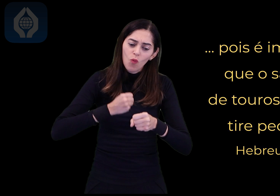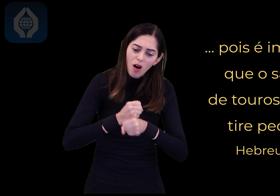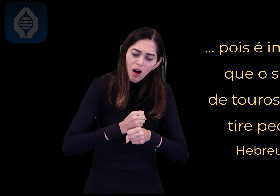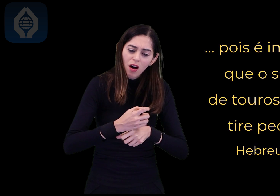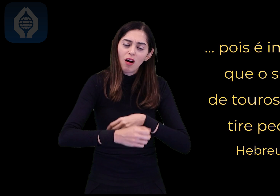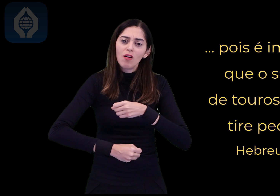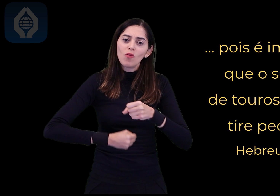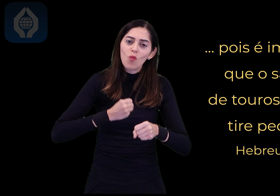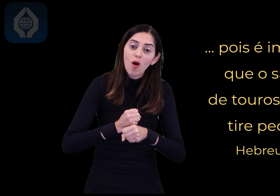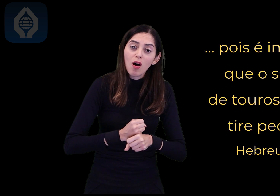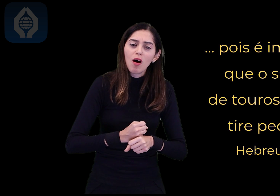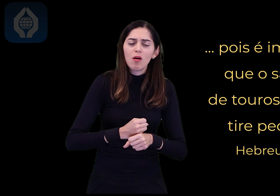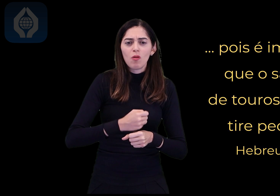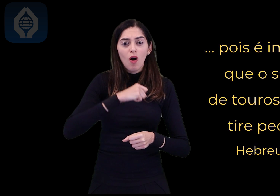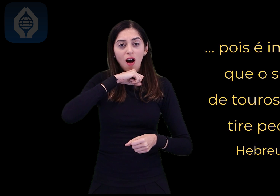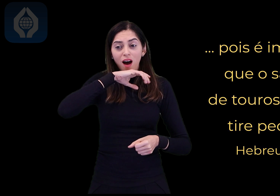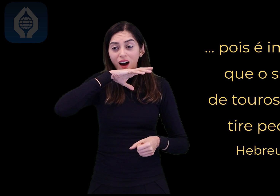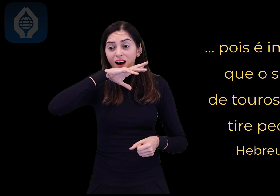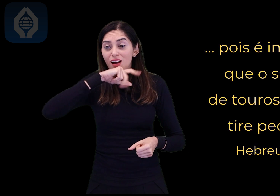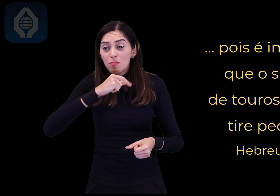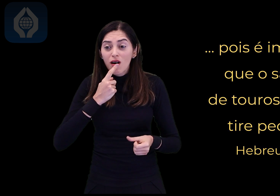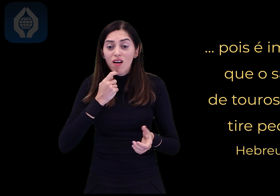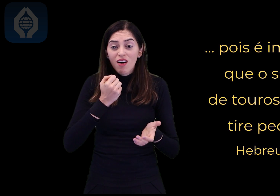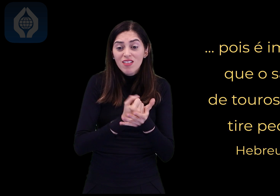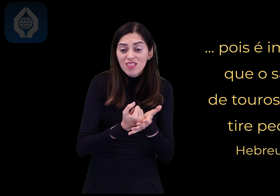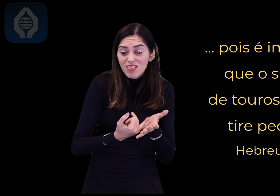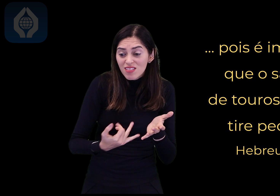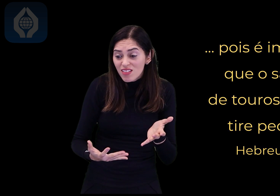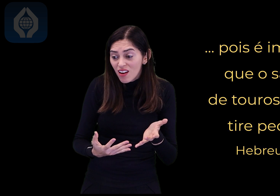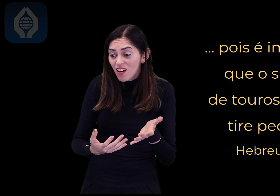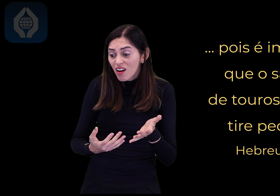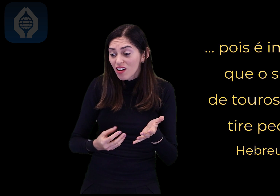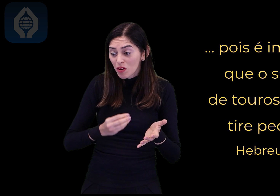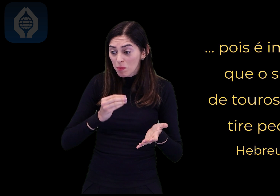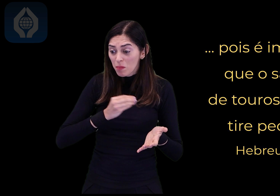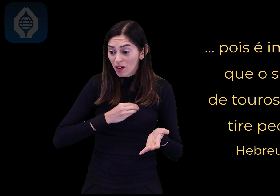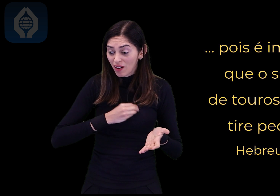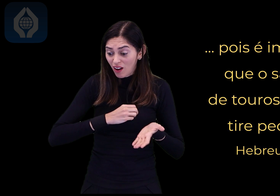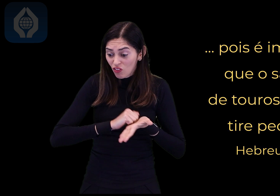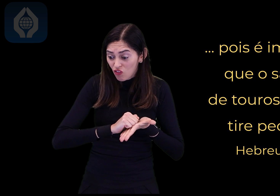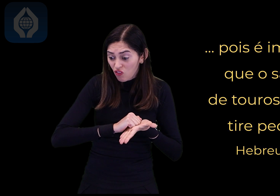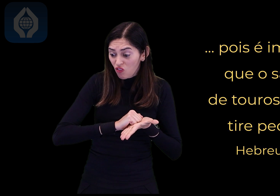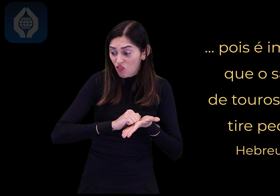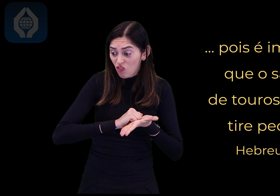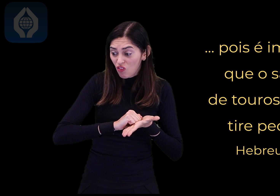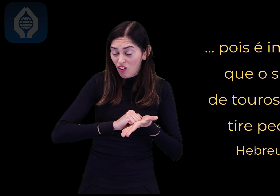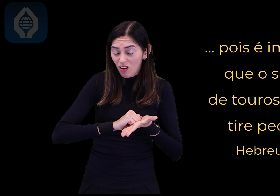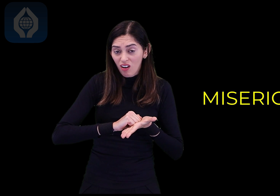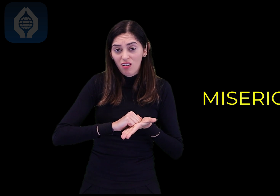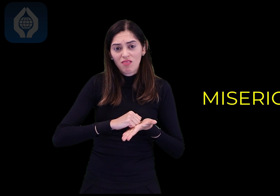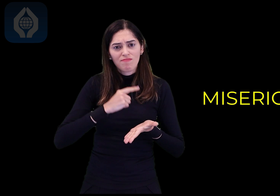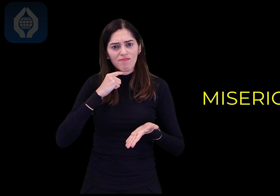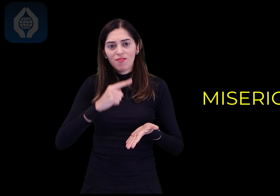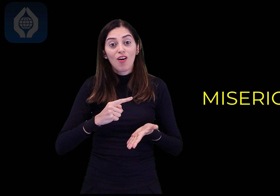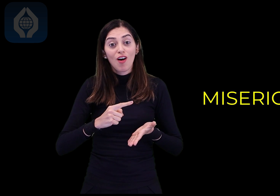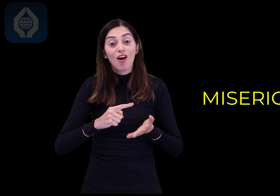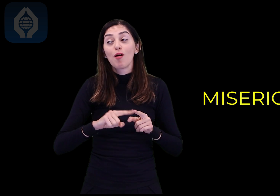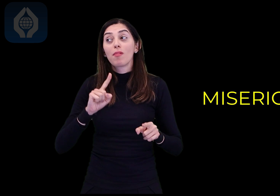Hebreus 10:4 diz: porque é impossível que o sangue de touros e de bodes remova pecados. Em sua misericórdia,